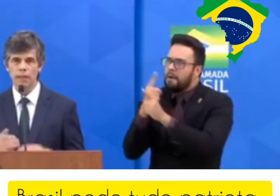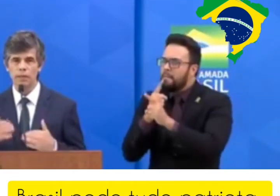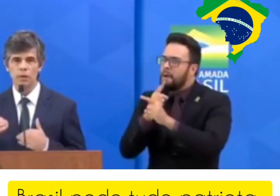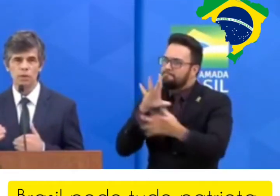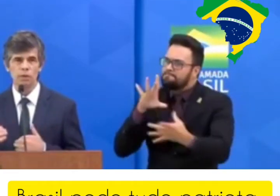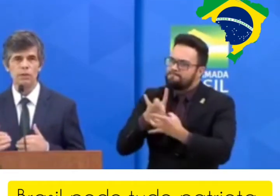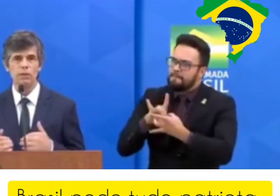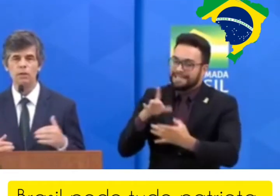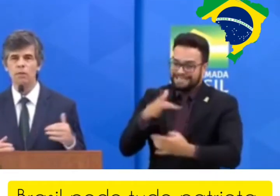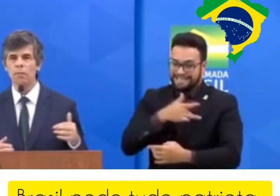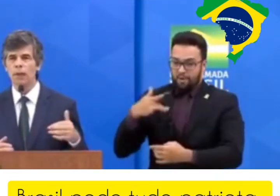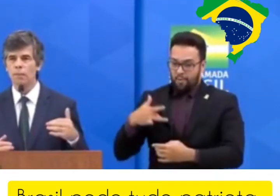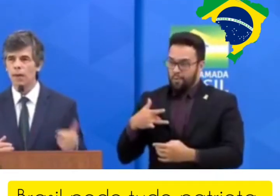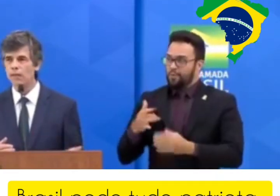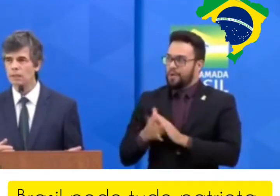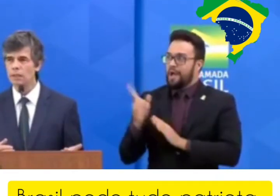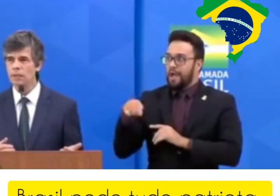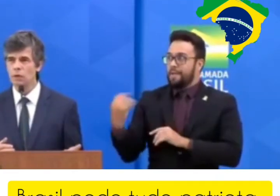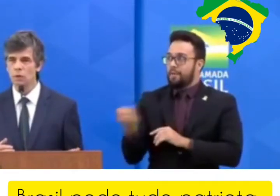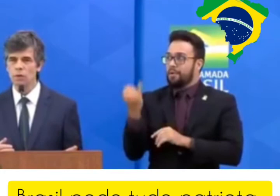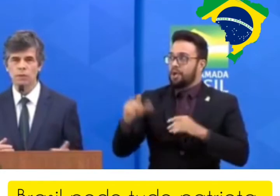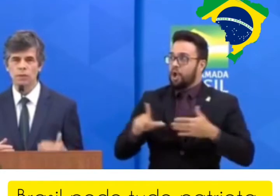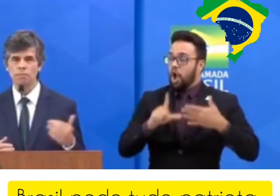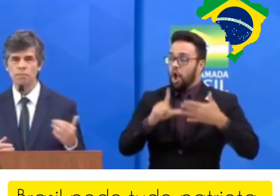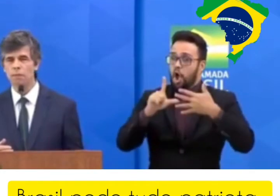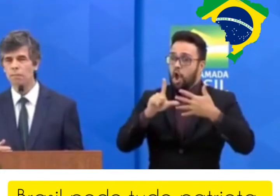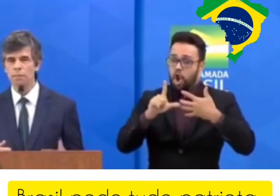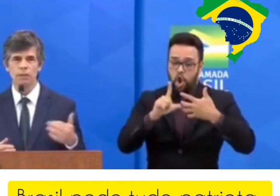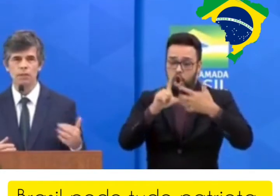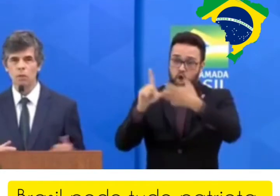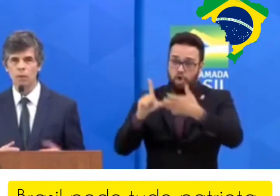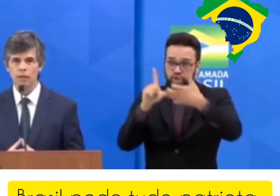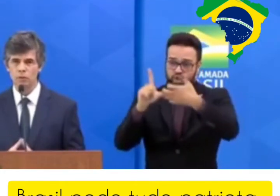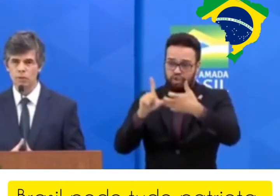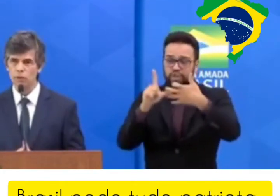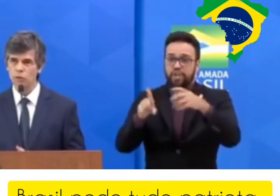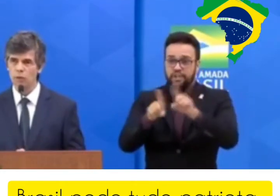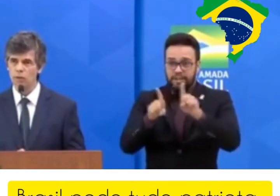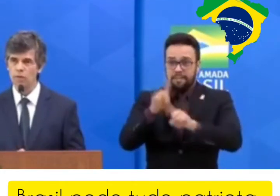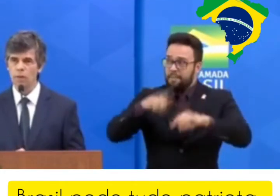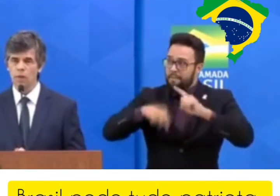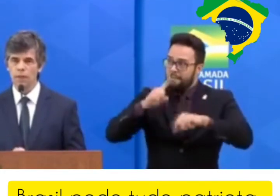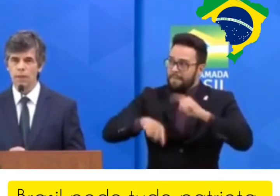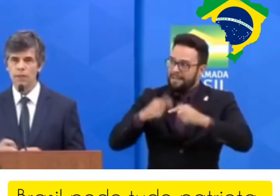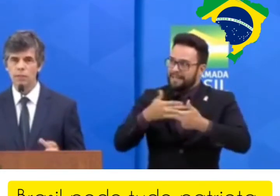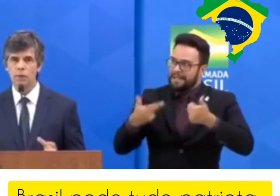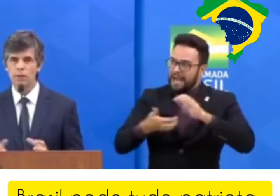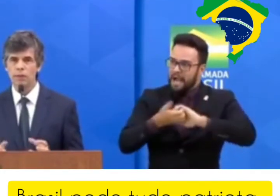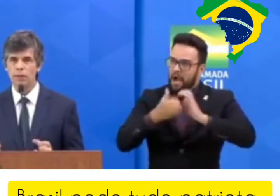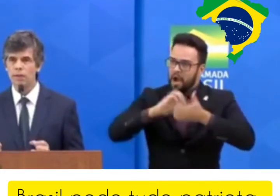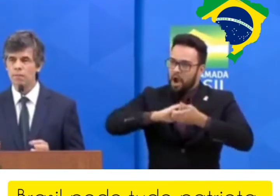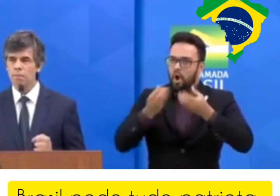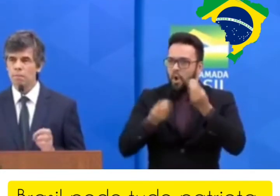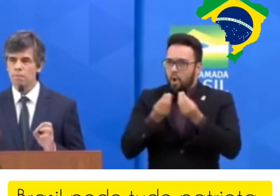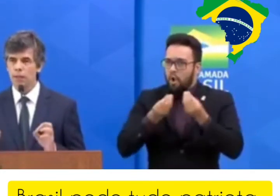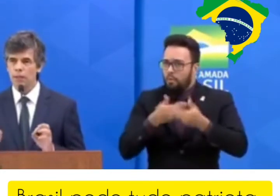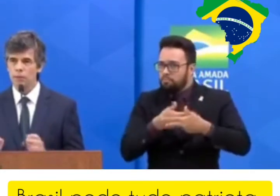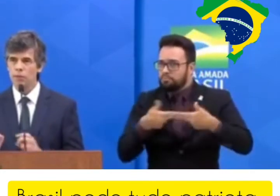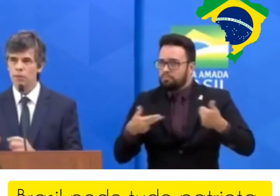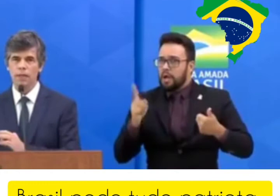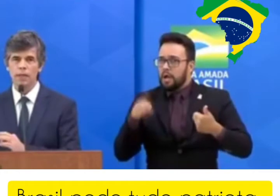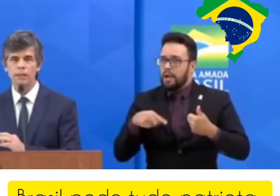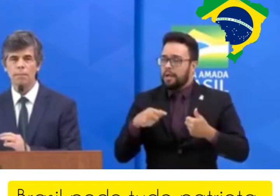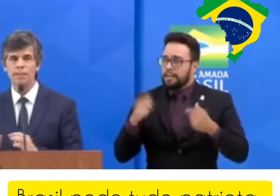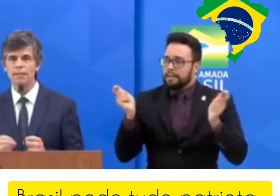está a parte de logística, a parte de recurso de equipamento, como é que isso está funcionando, para que a gente possa ter